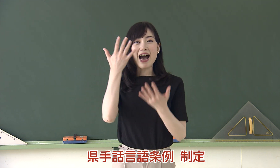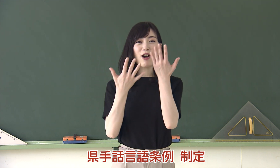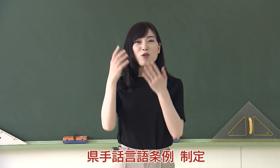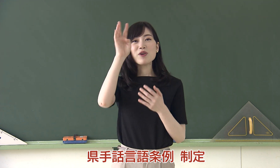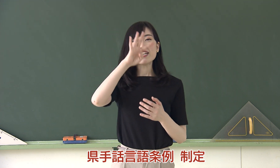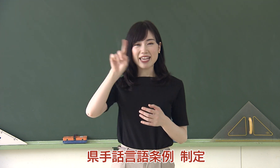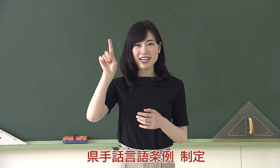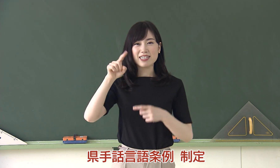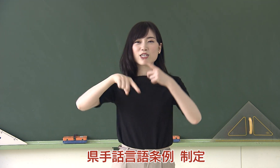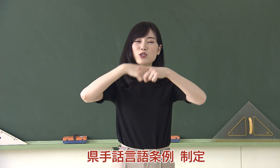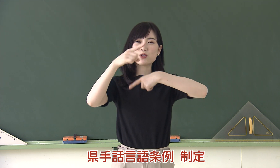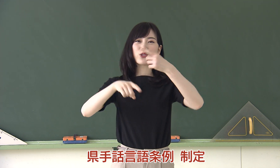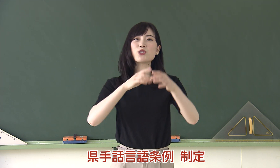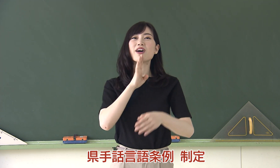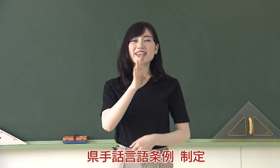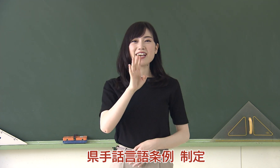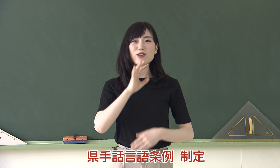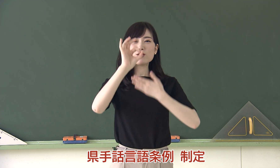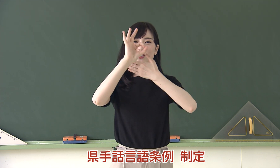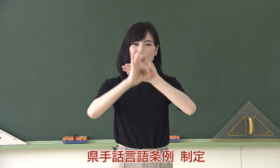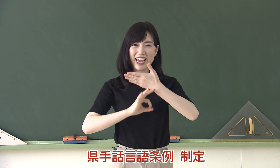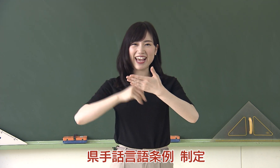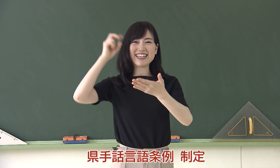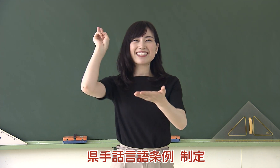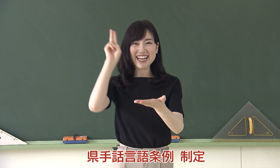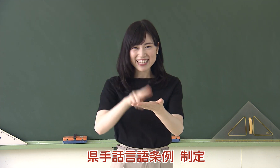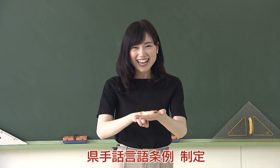青森県手話言語条例制定、